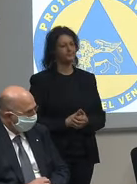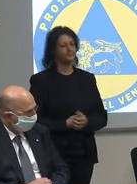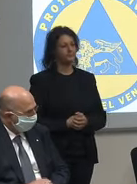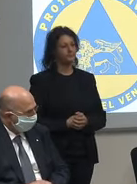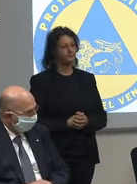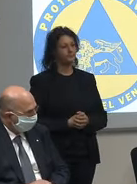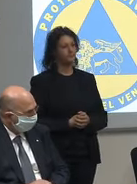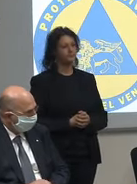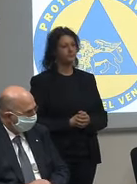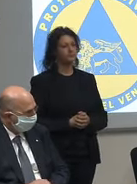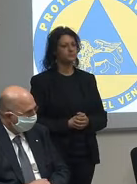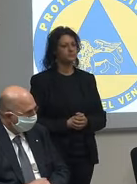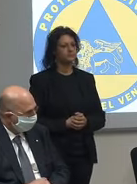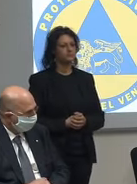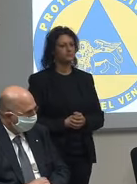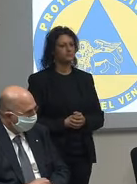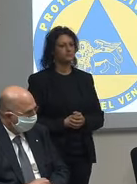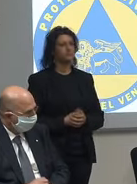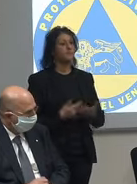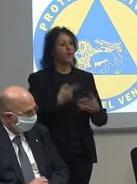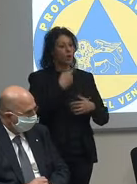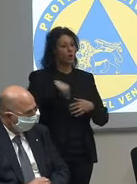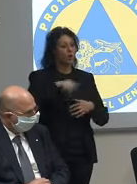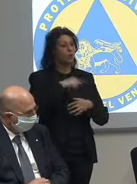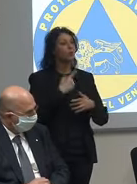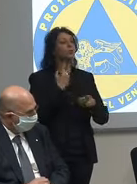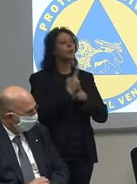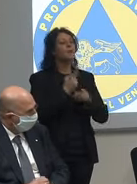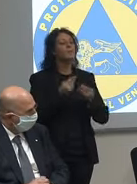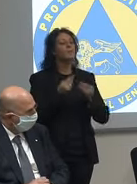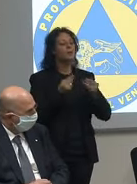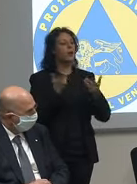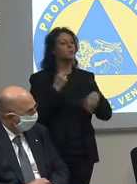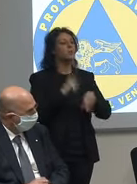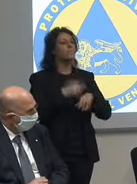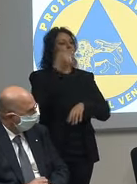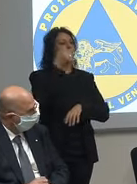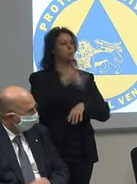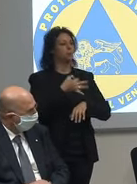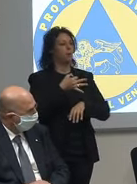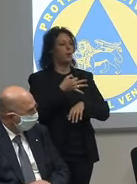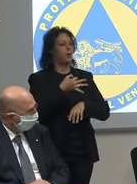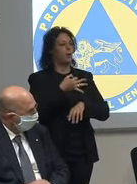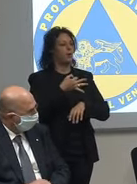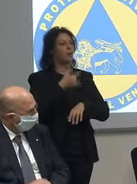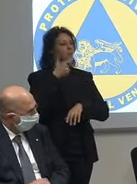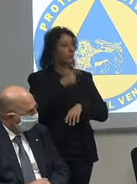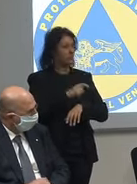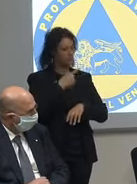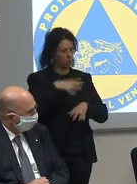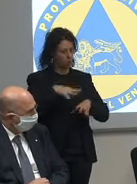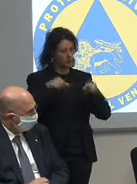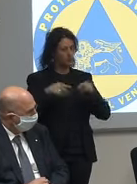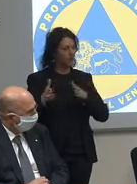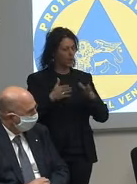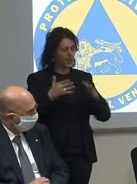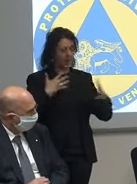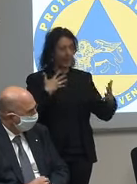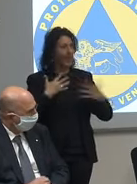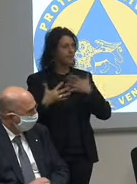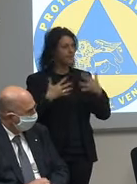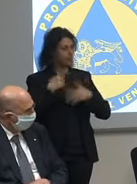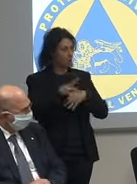questa preparazione arriviamo puntuali, perché questa è la risposta che dobbiamo dare. Quando siamo stati travolti dall'emergenza coronavirus e chi